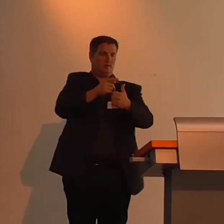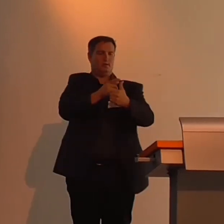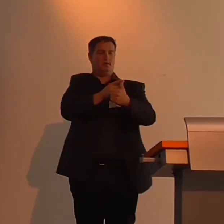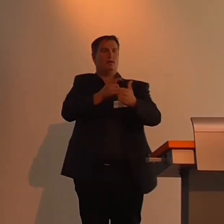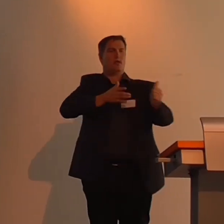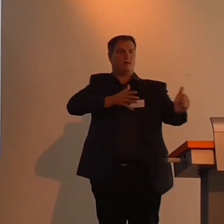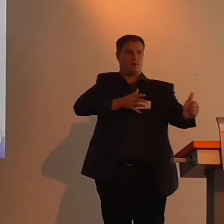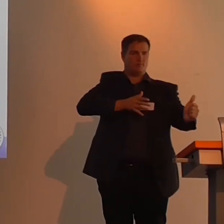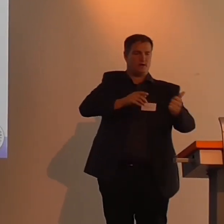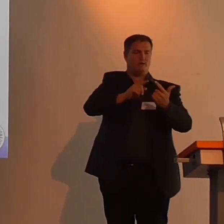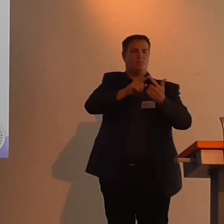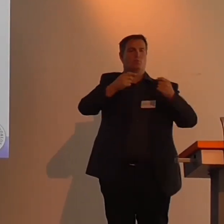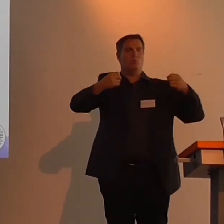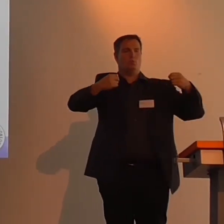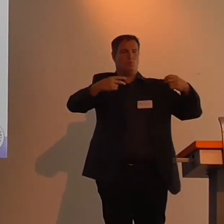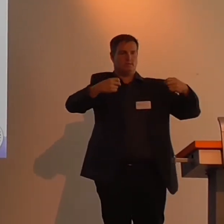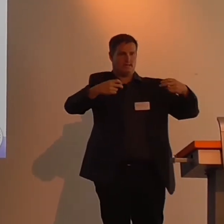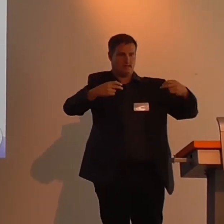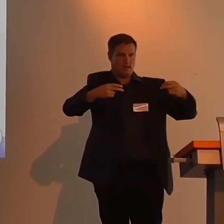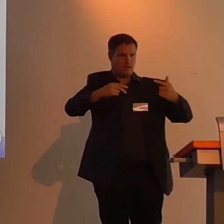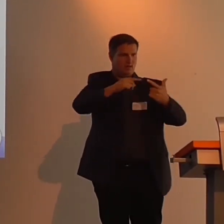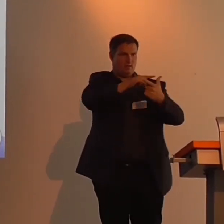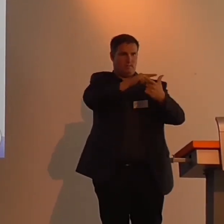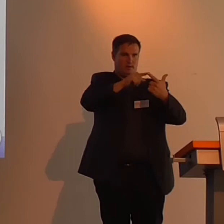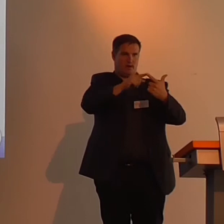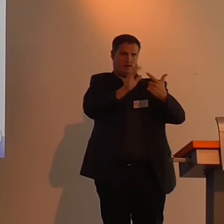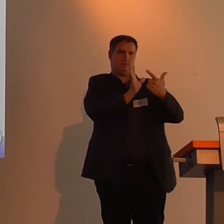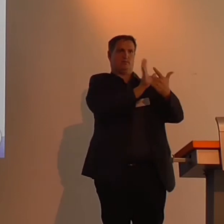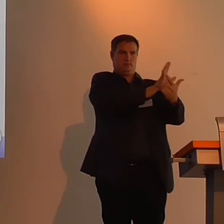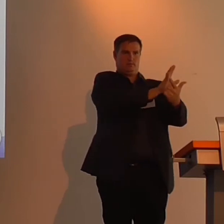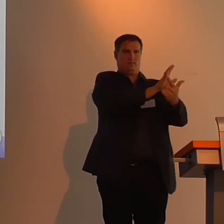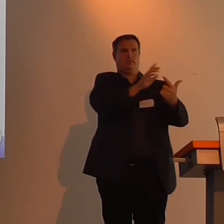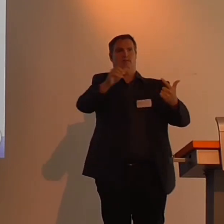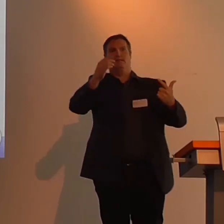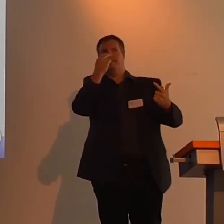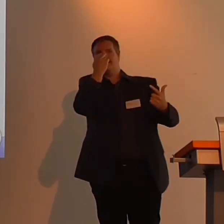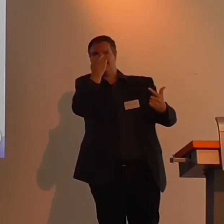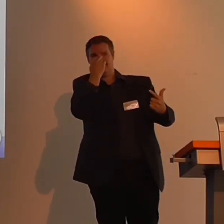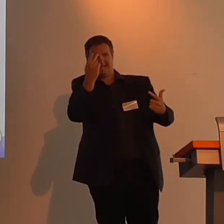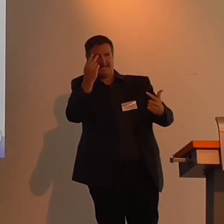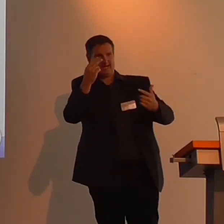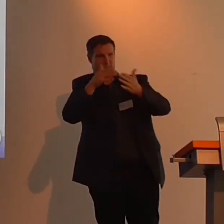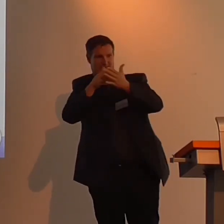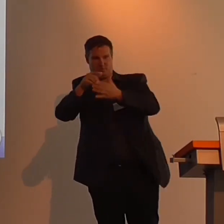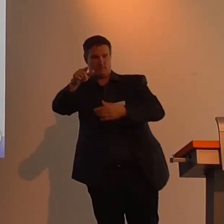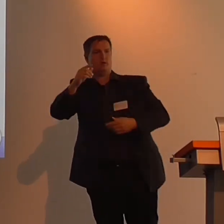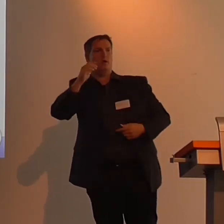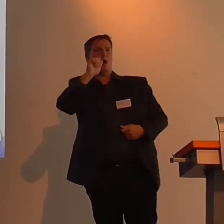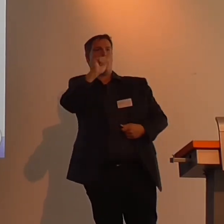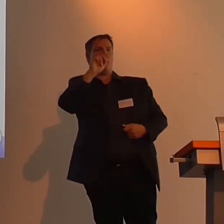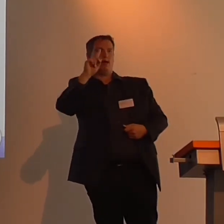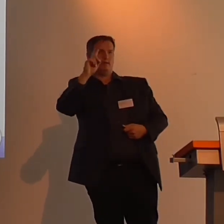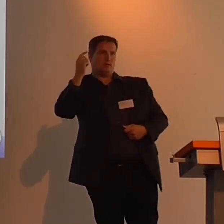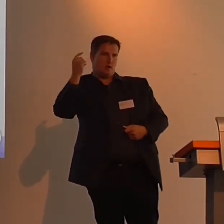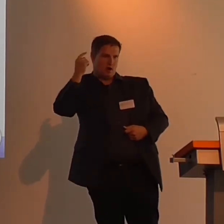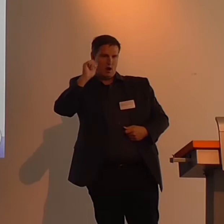Das heißt, er umfasst den Gebärdensprachbereich, den Bereich der Untertitel. Und er ist aber auch zuständig